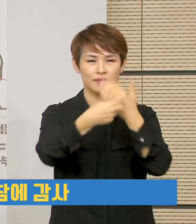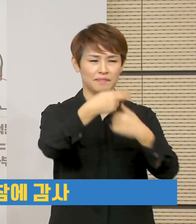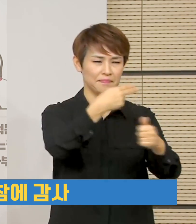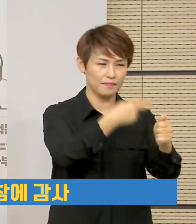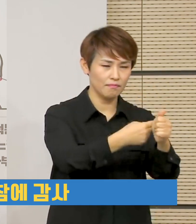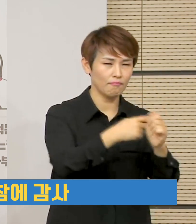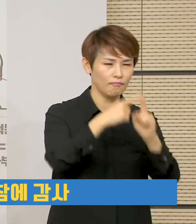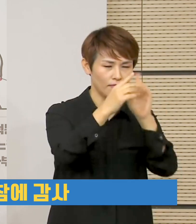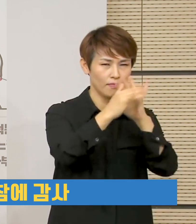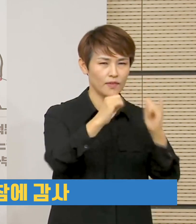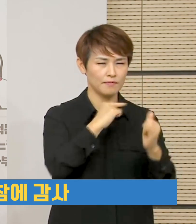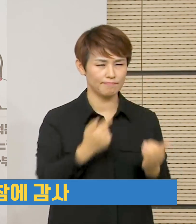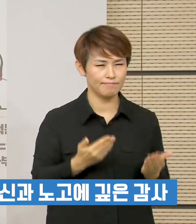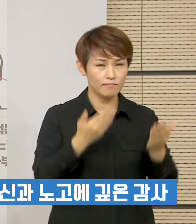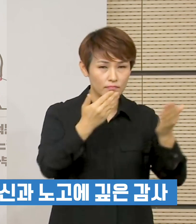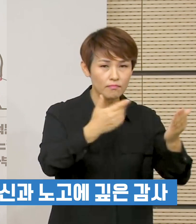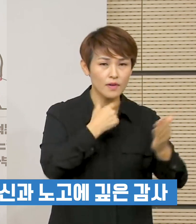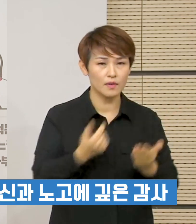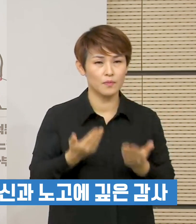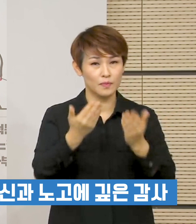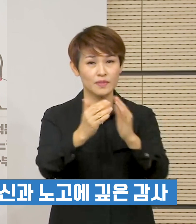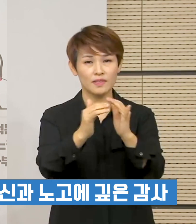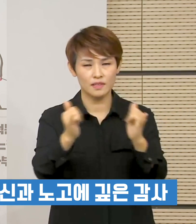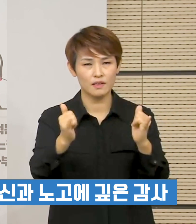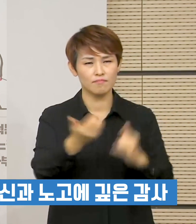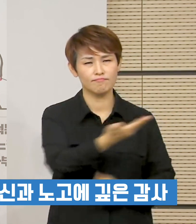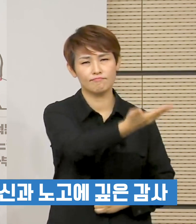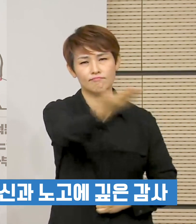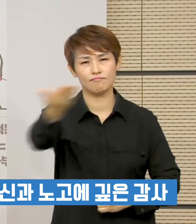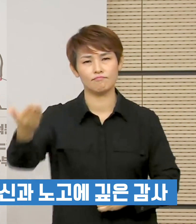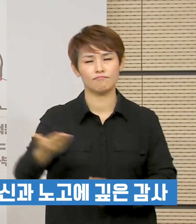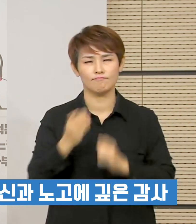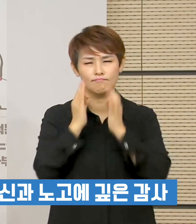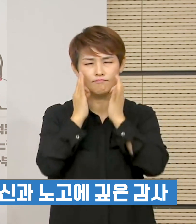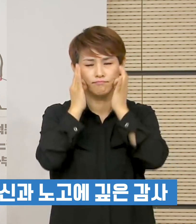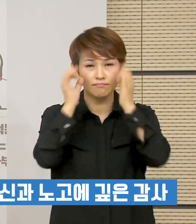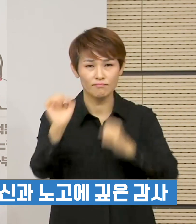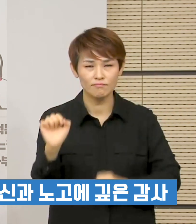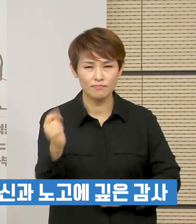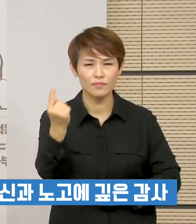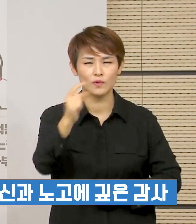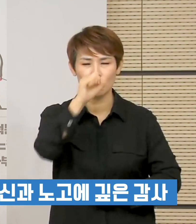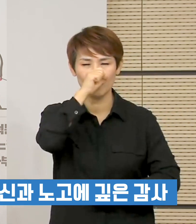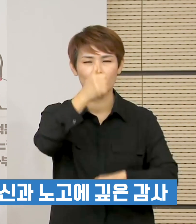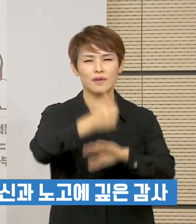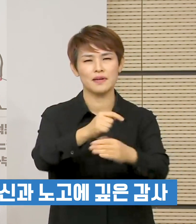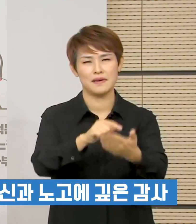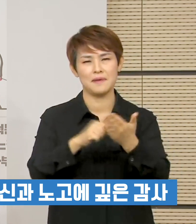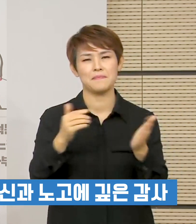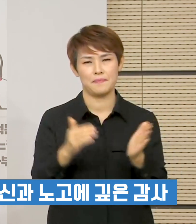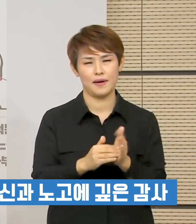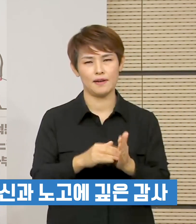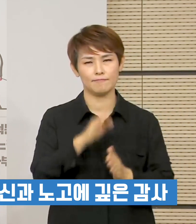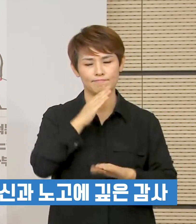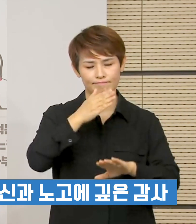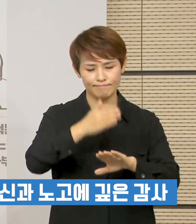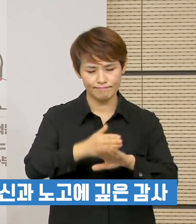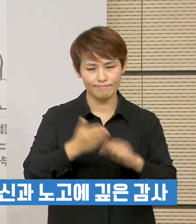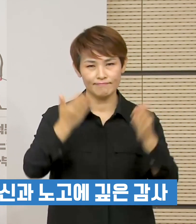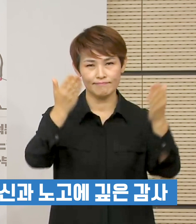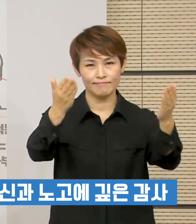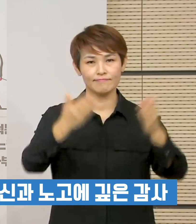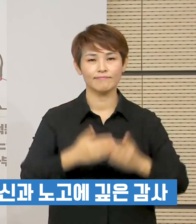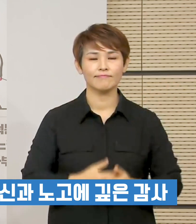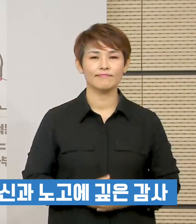헌신 및 자원봉사 다 등 모든 분들의 노력으로 이루어낸 성과 라고 생각하며 이 자리를 빌어 깊은 감사의